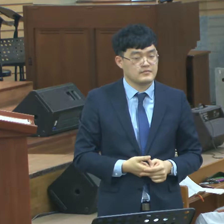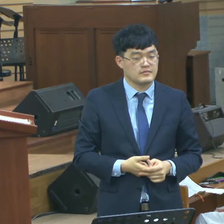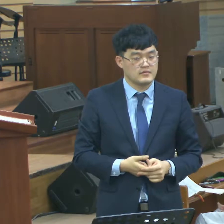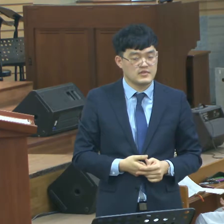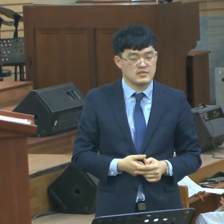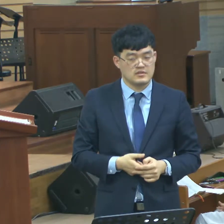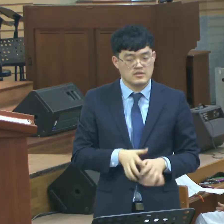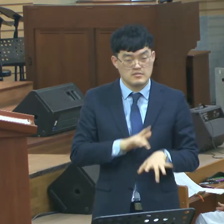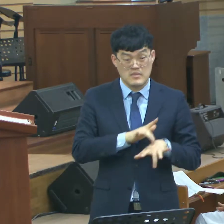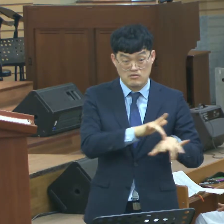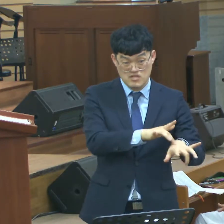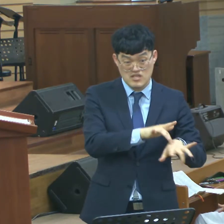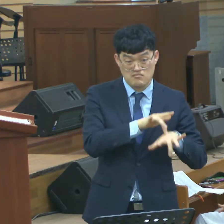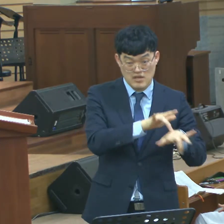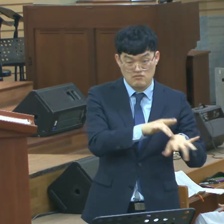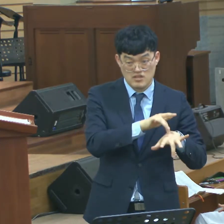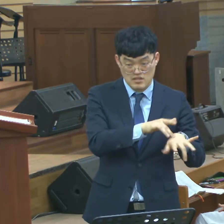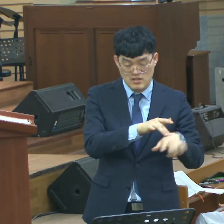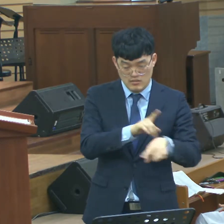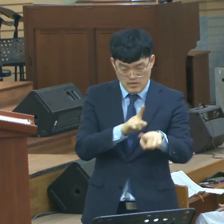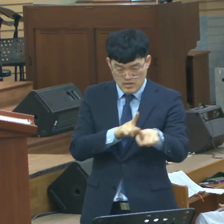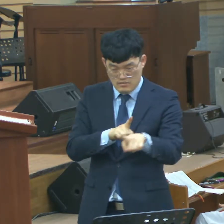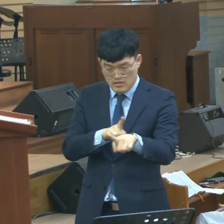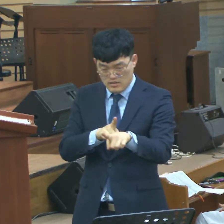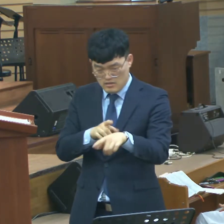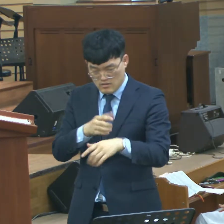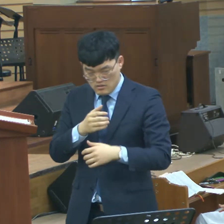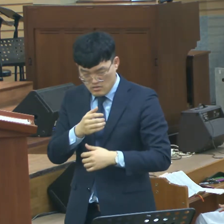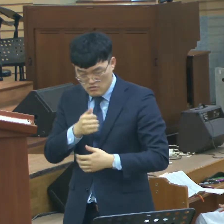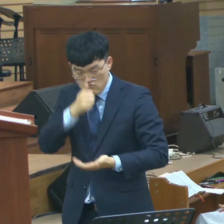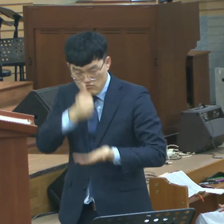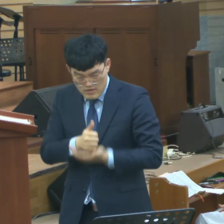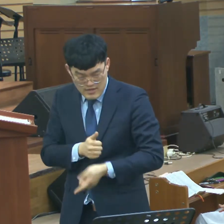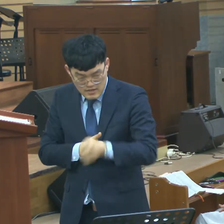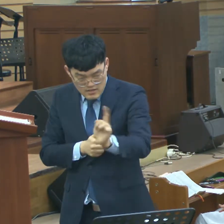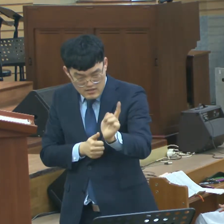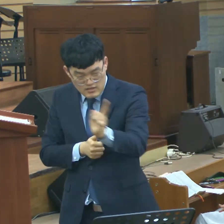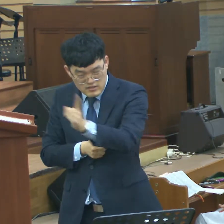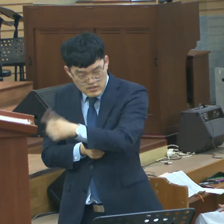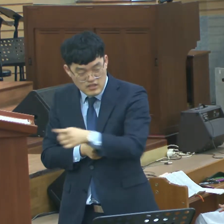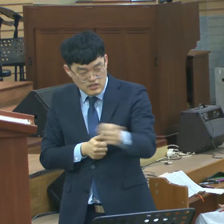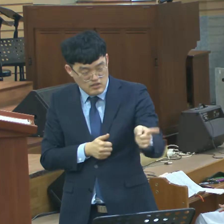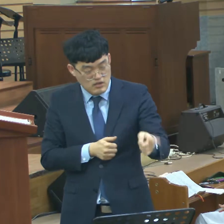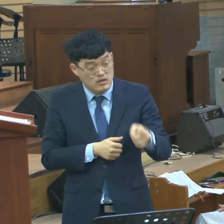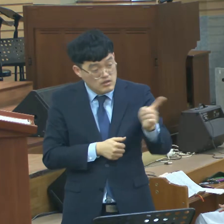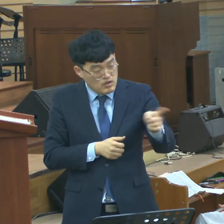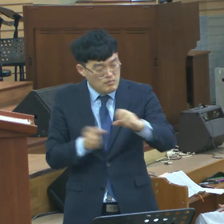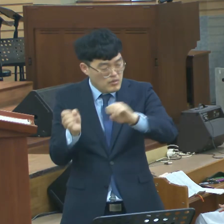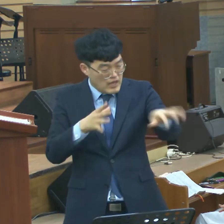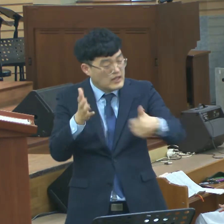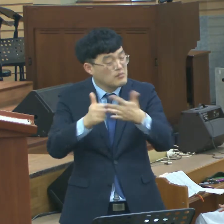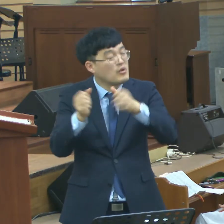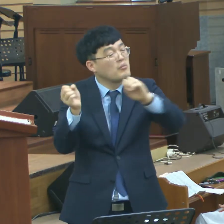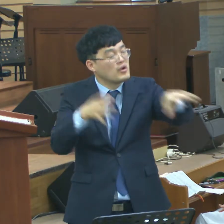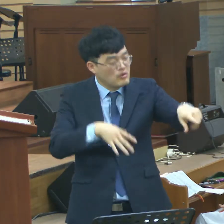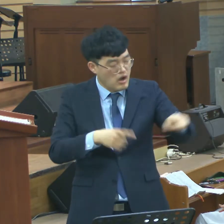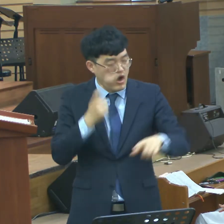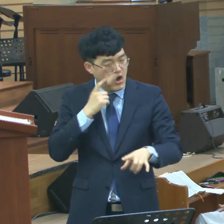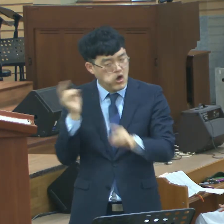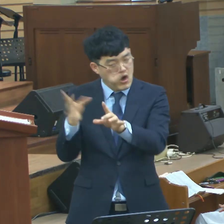마귀는 자꾸 정죄하고요, 자꾸 우리를 대적하고요. 너 하나님 널 버릴지도 몰라. 너 그 죄를 저질렀는데 너를 그냥 두겠어?